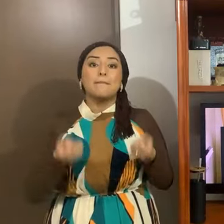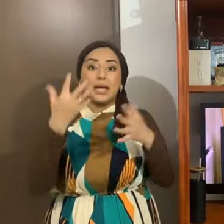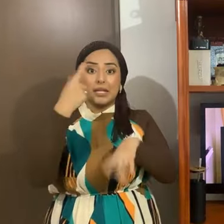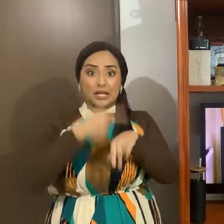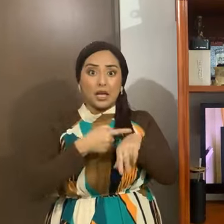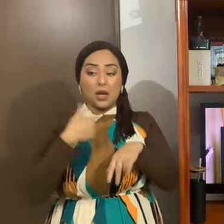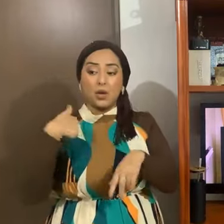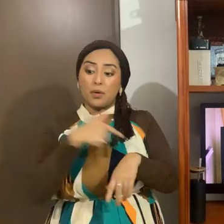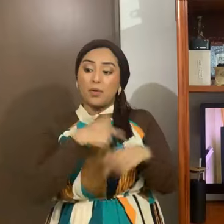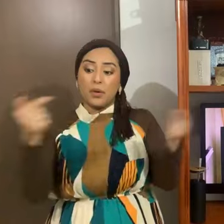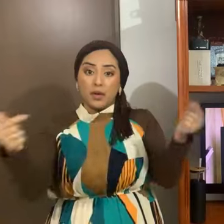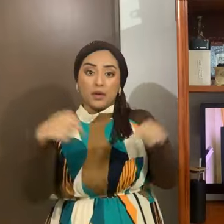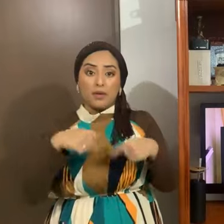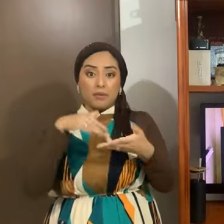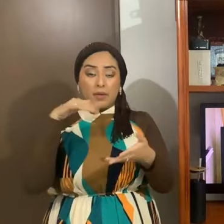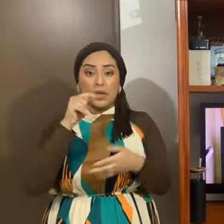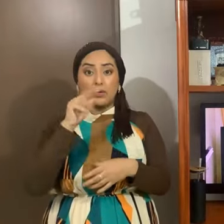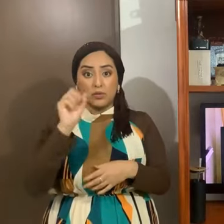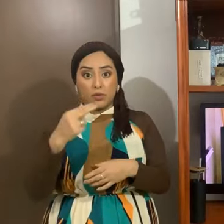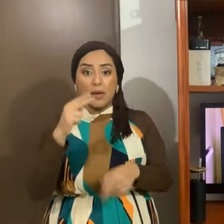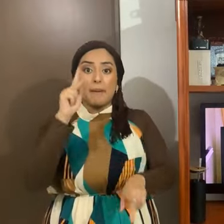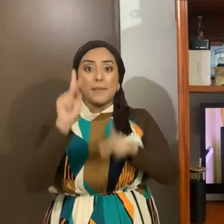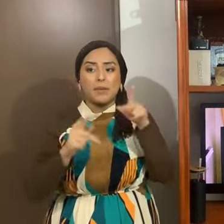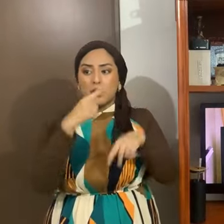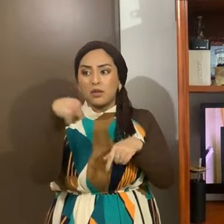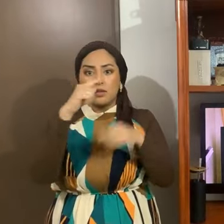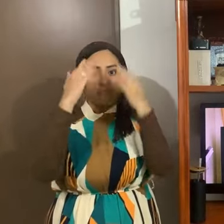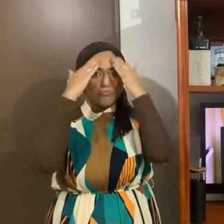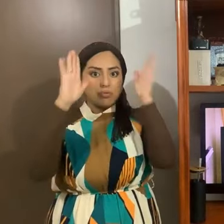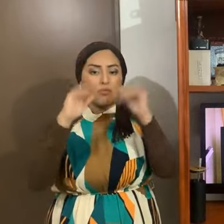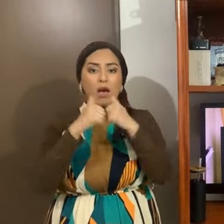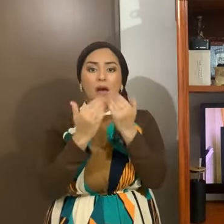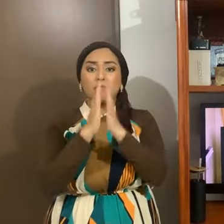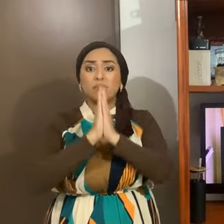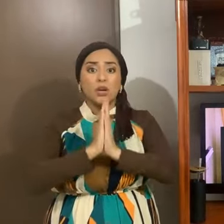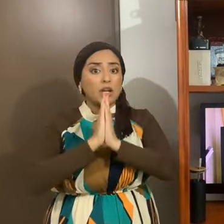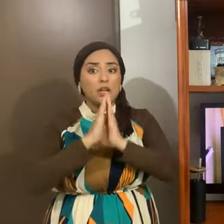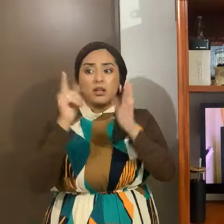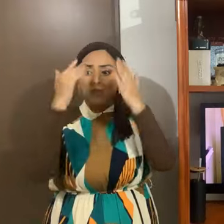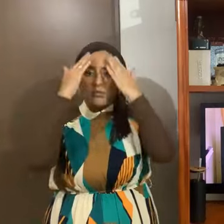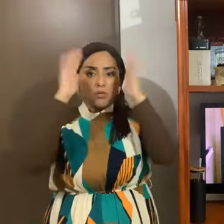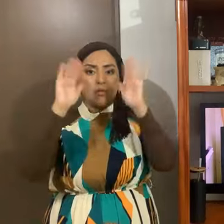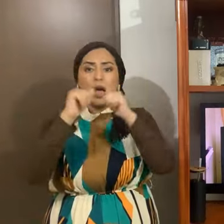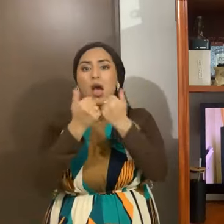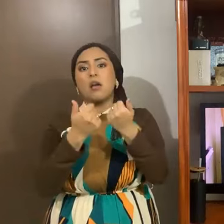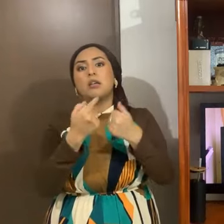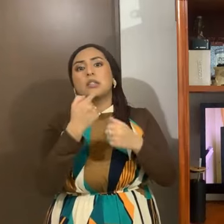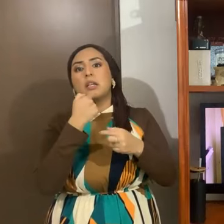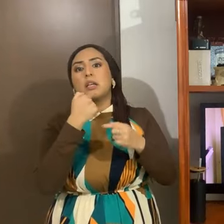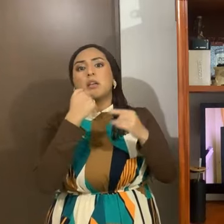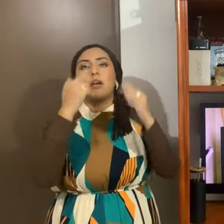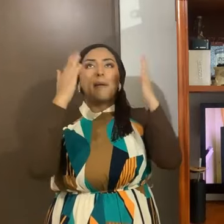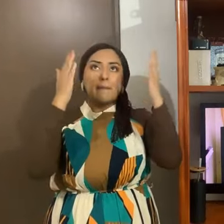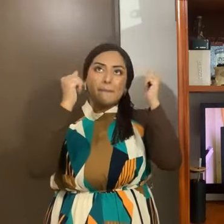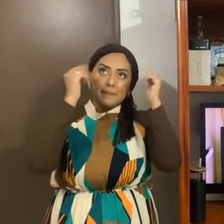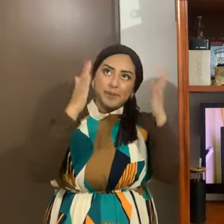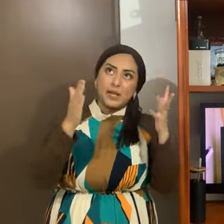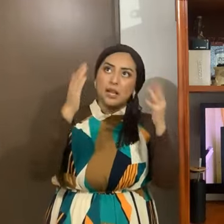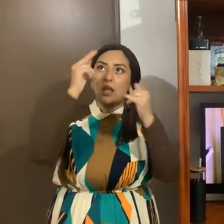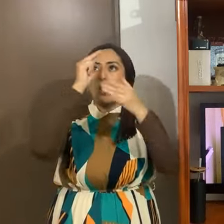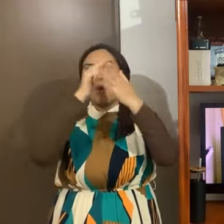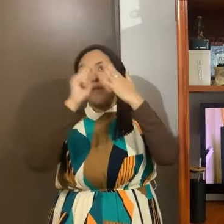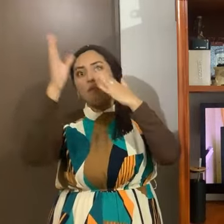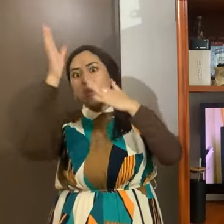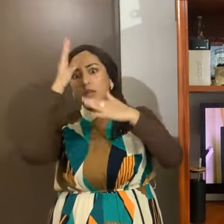cuando venimos a estudiar Torah, las personas no saben orar, no saben decir una oración, no saben decir el Avinu, no